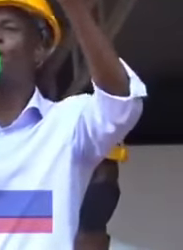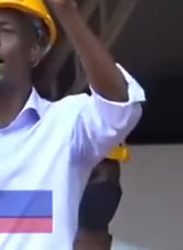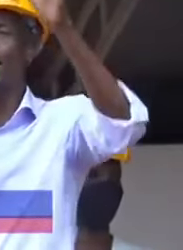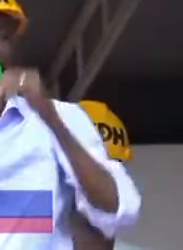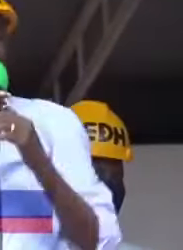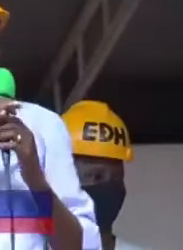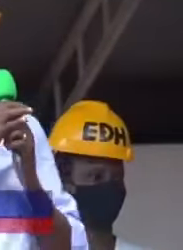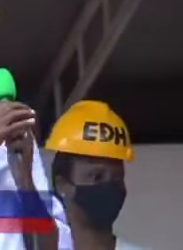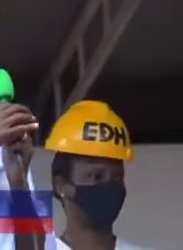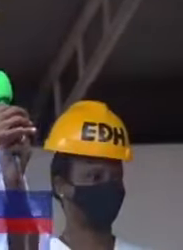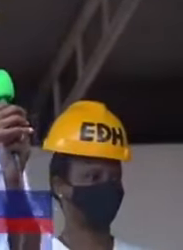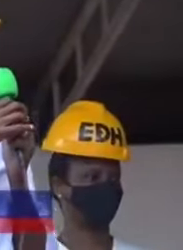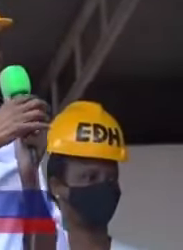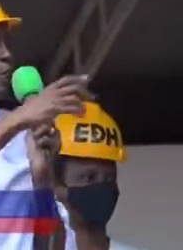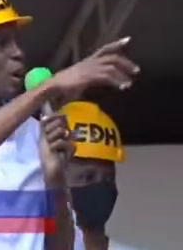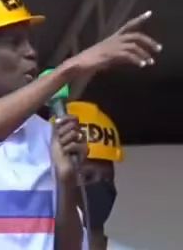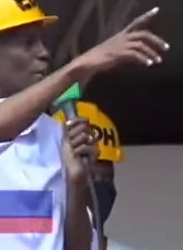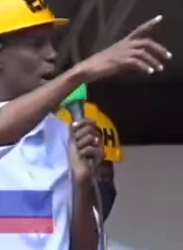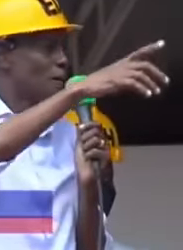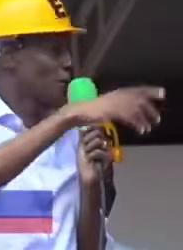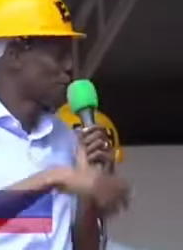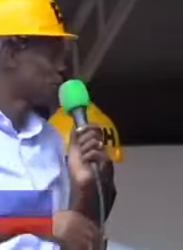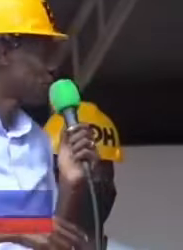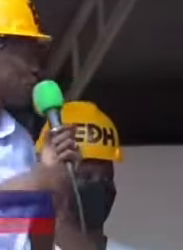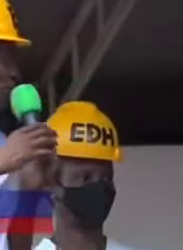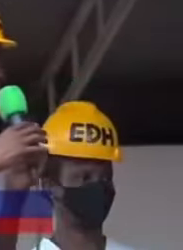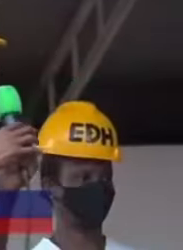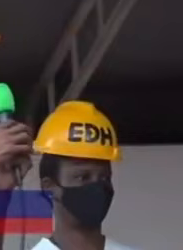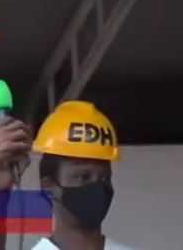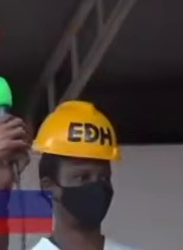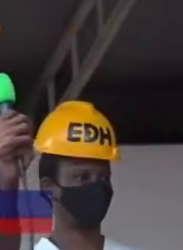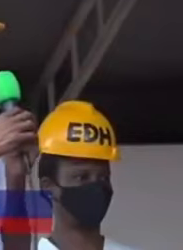6 décembre 2020. Non, pas de